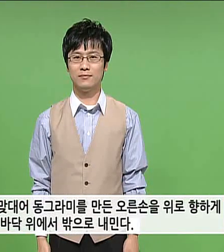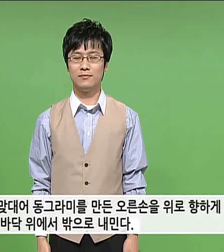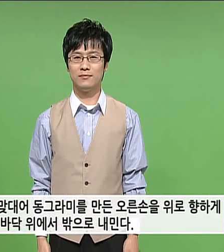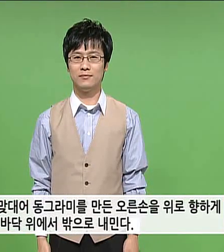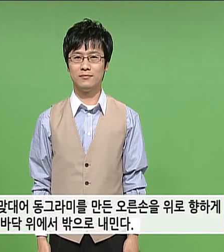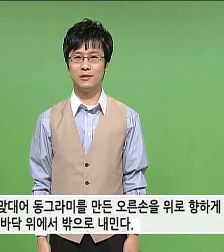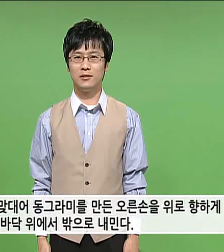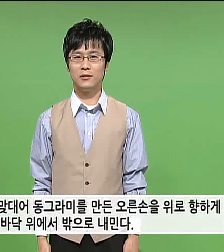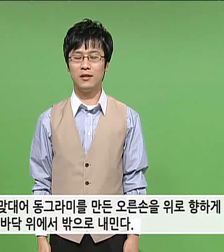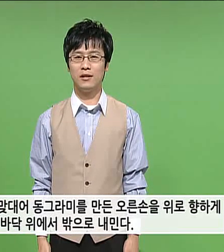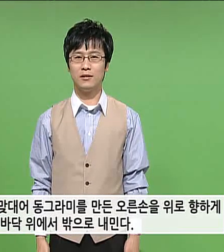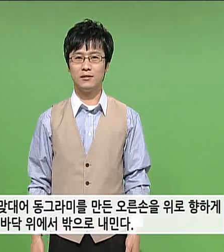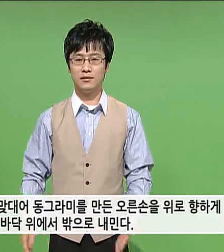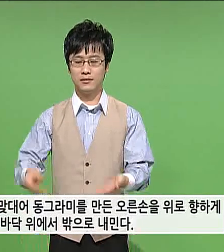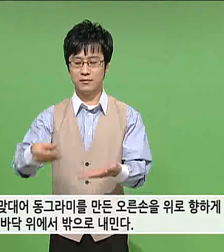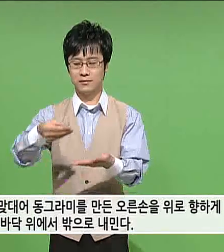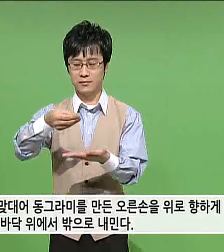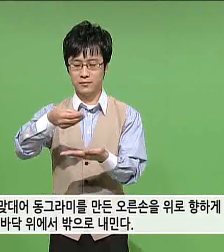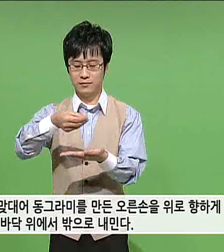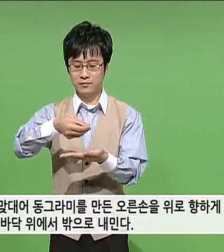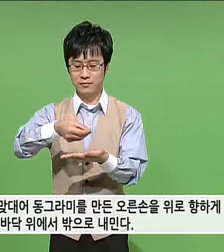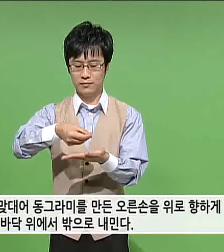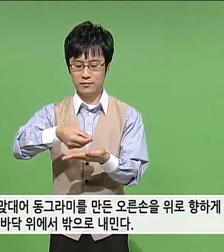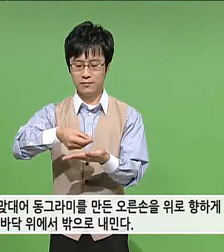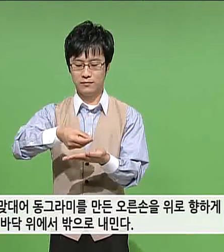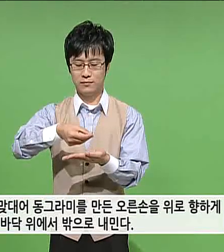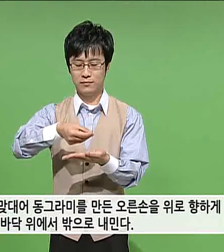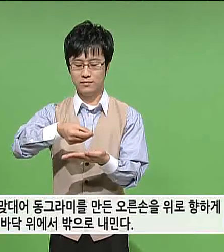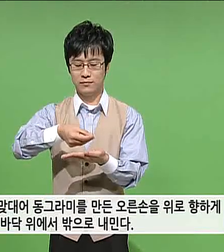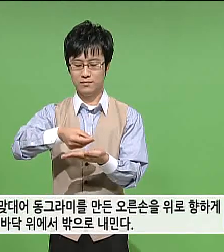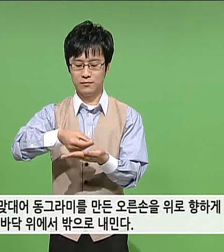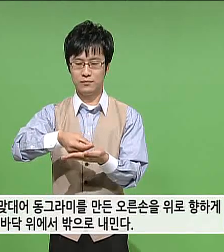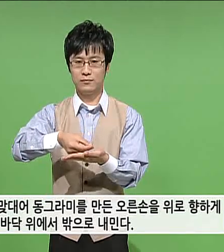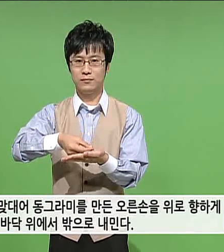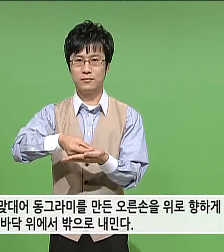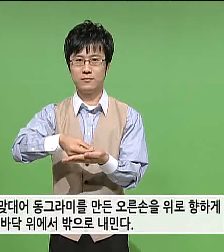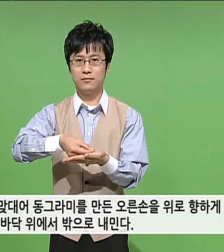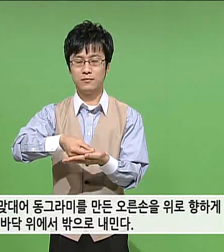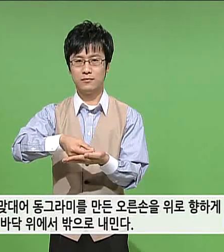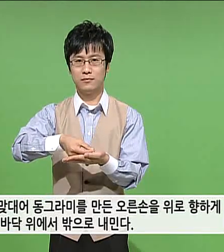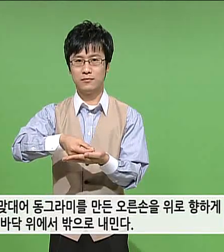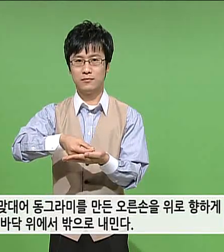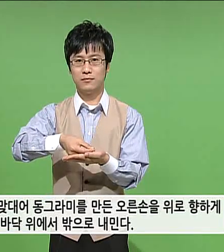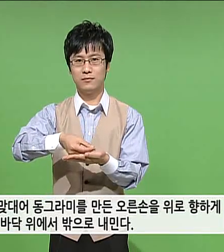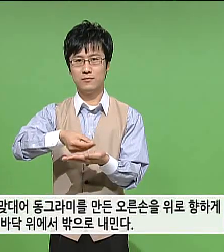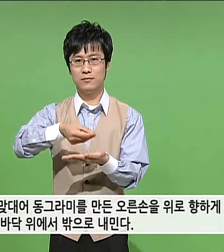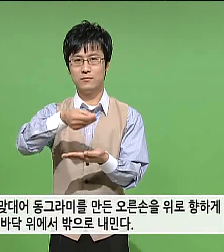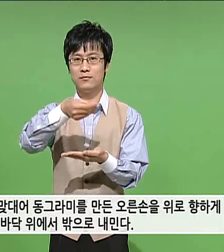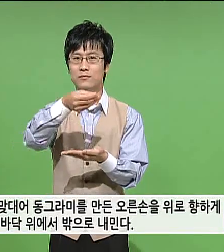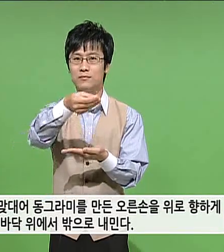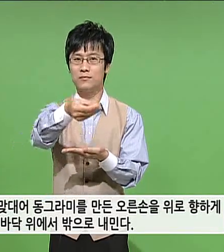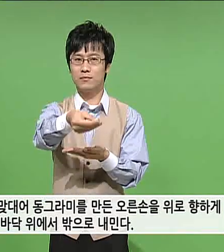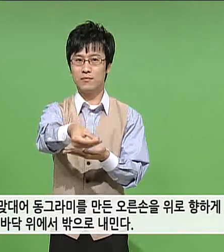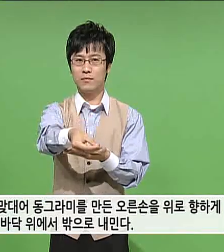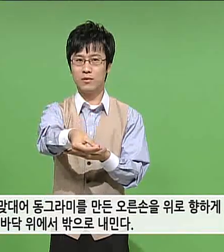손끝을 맞대어 동그라미를 만든 오른손을 왼손 바닥 위에서 밖으로 내밉니다.